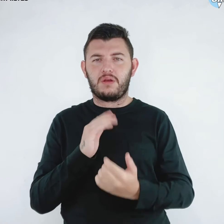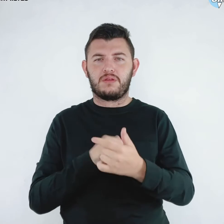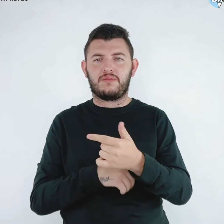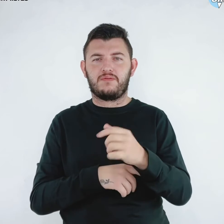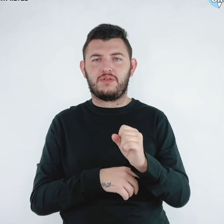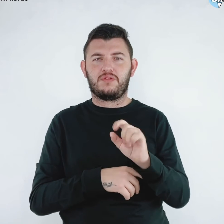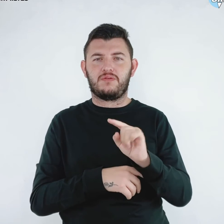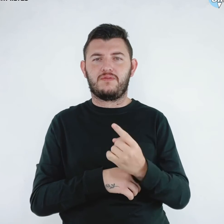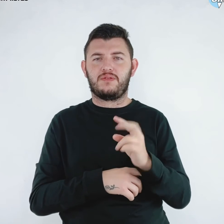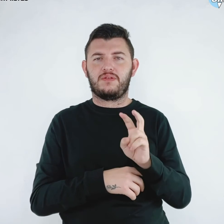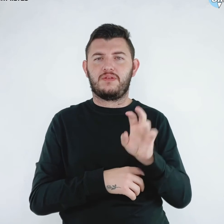de